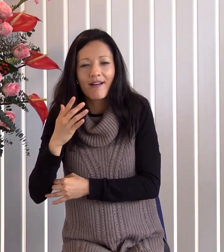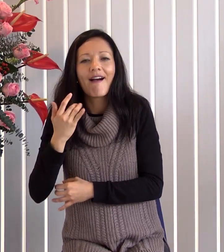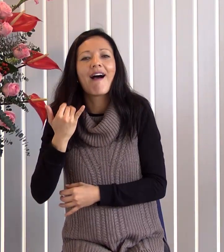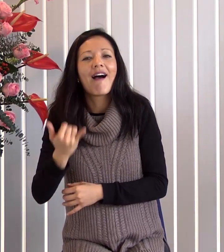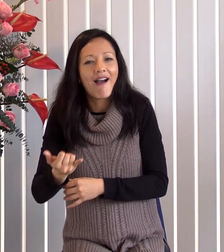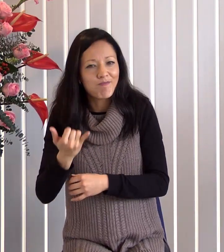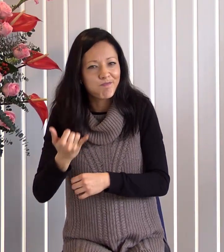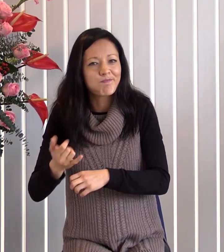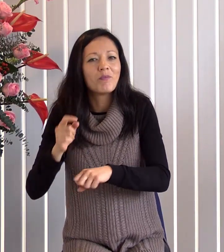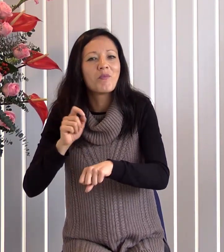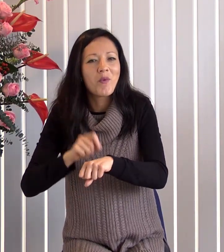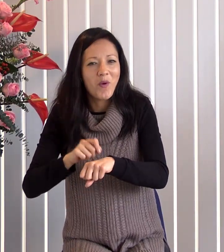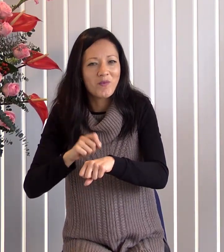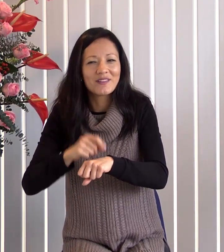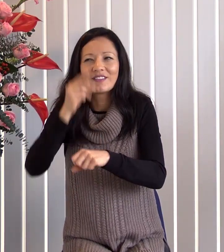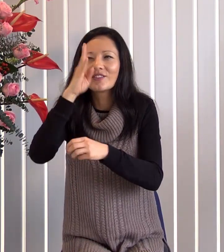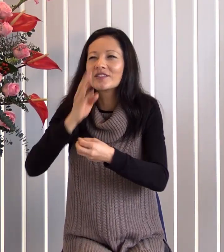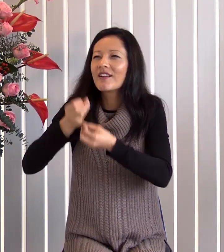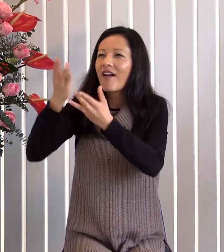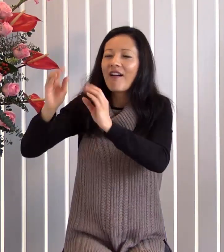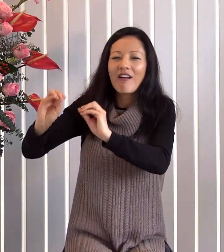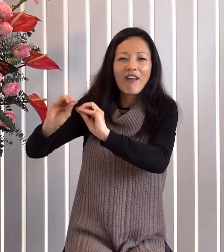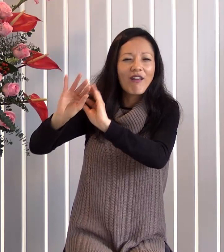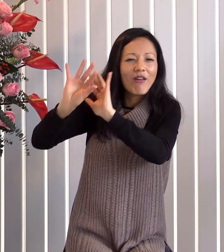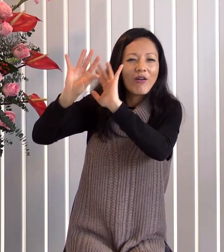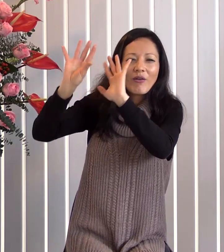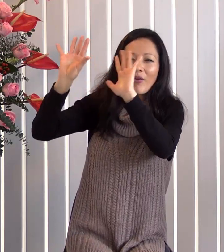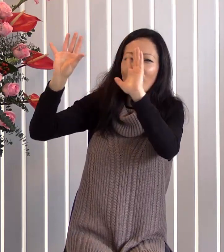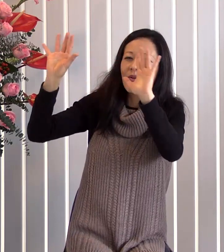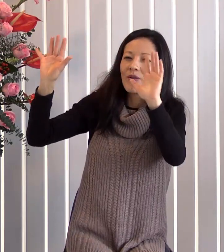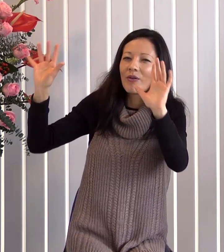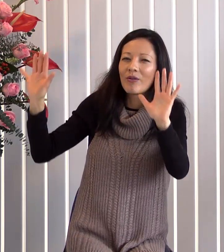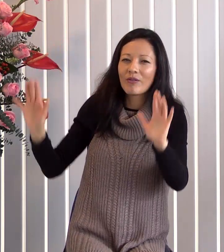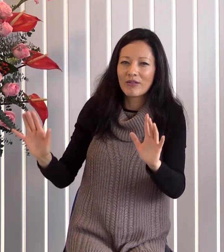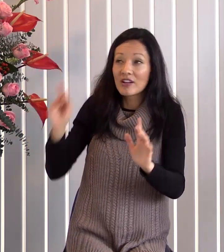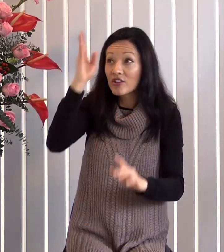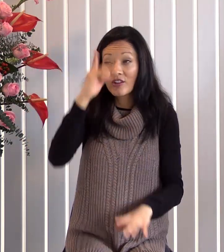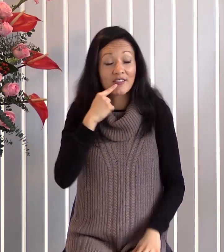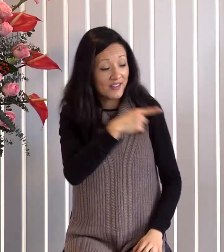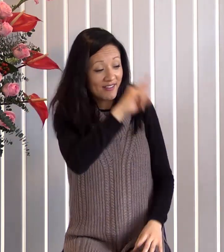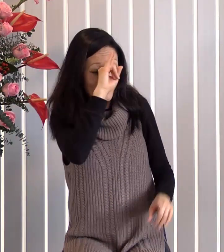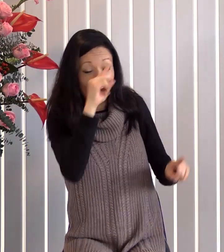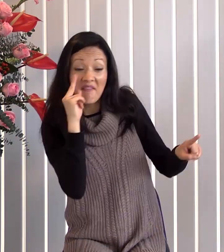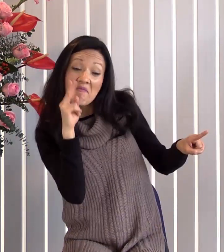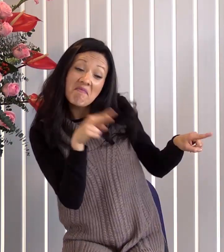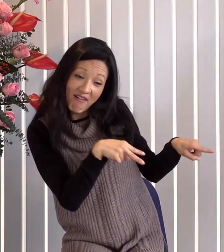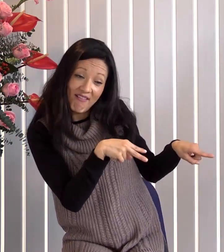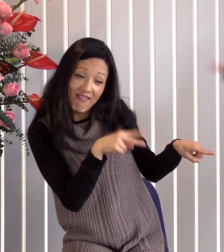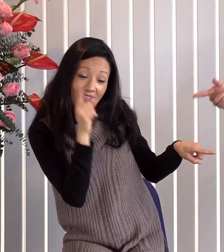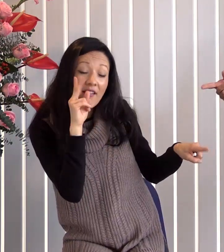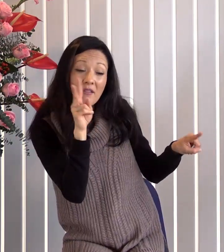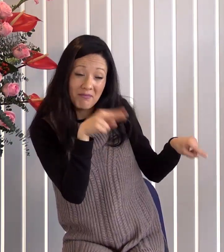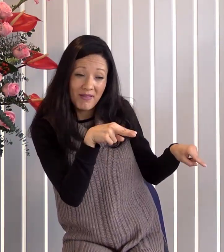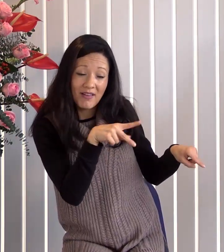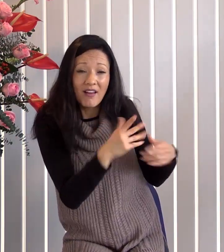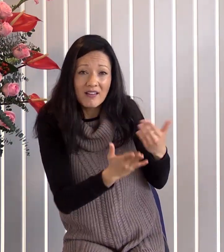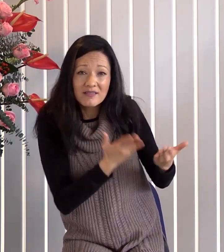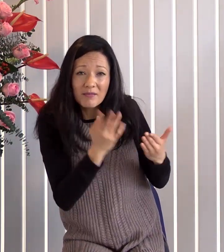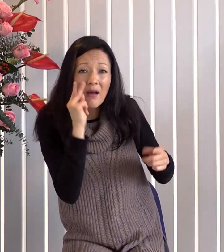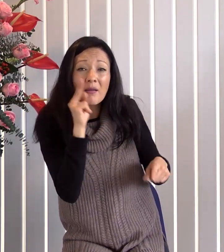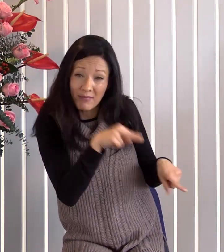en ese momento Dios es glorificado. Dios le dice a Satanás: ¿viste a mi